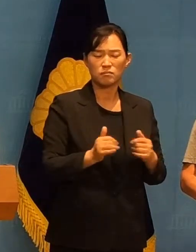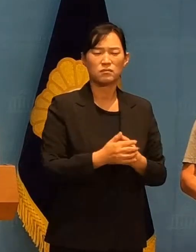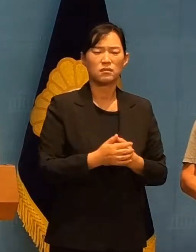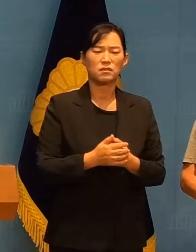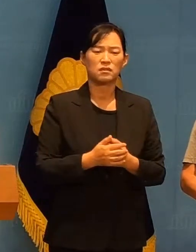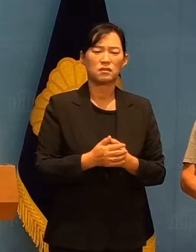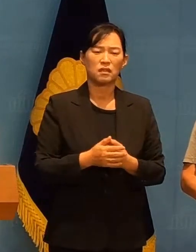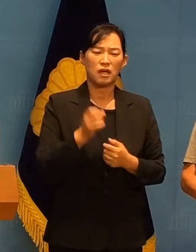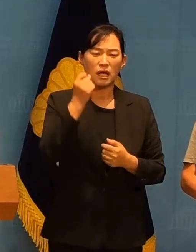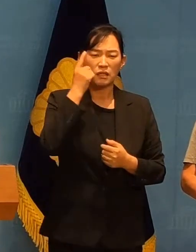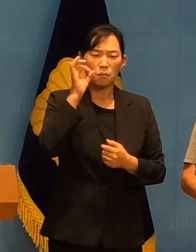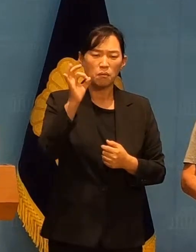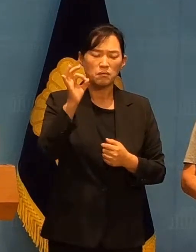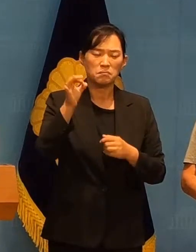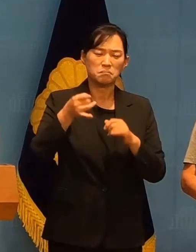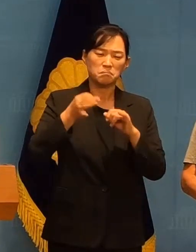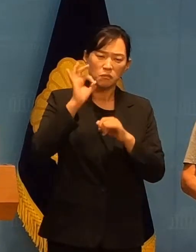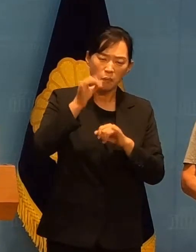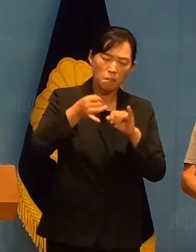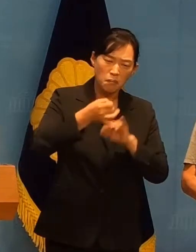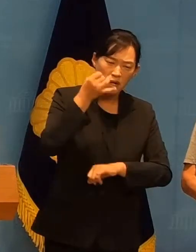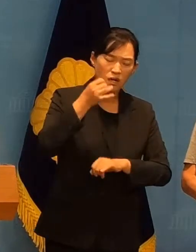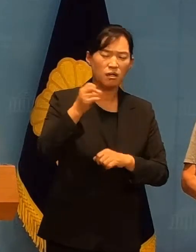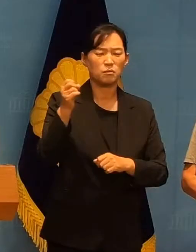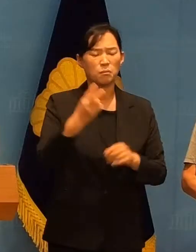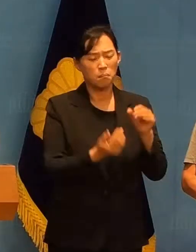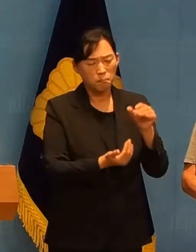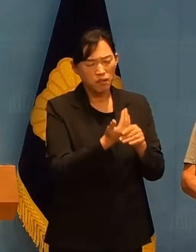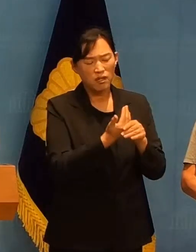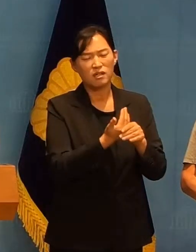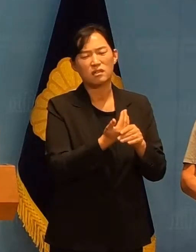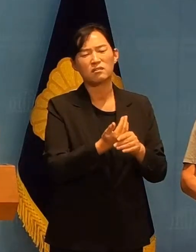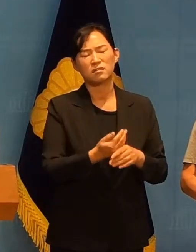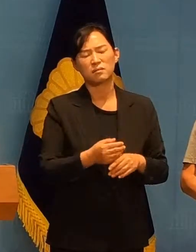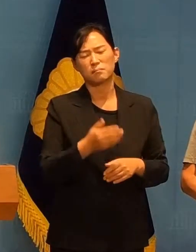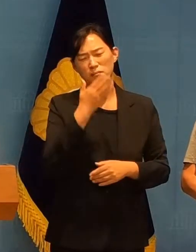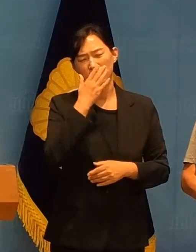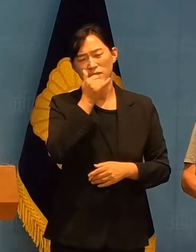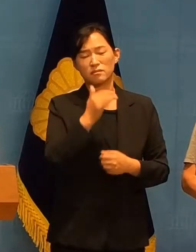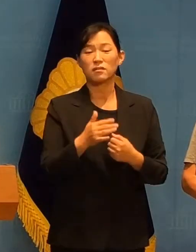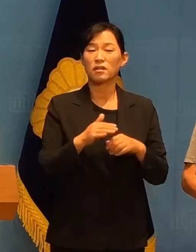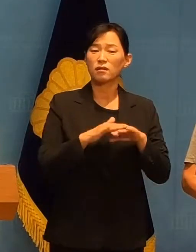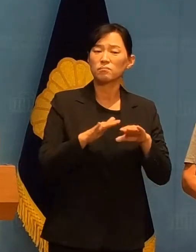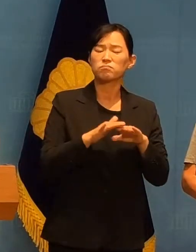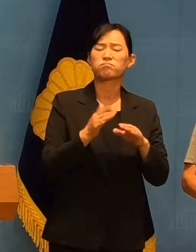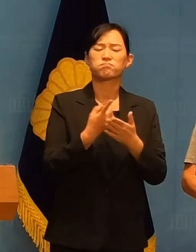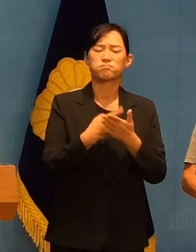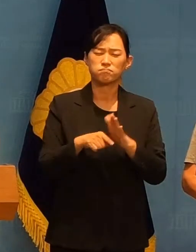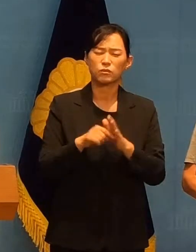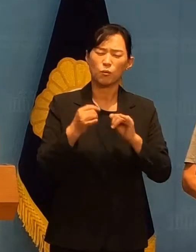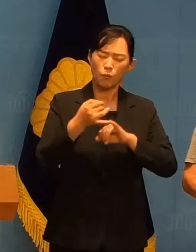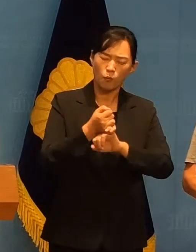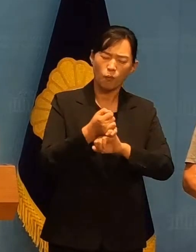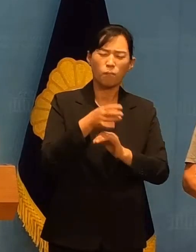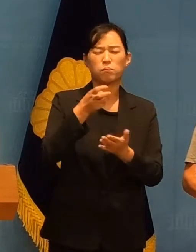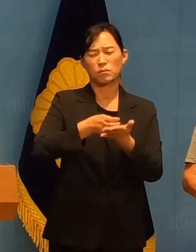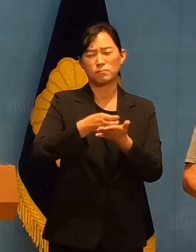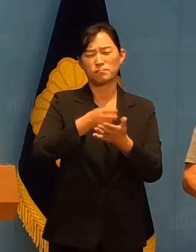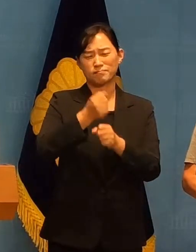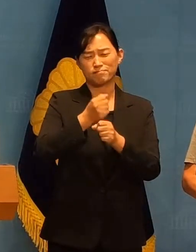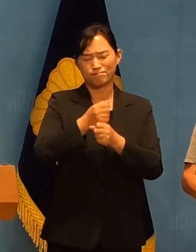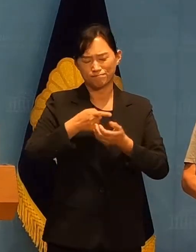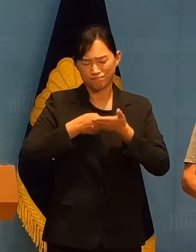언제든지 체불이 될 수 있고 언제든지 사고가 날 수 있습니다. 이걸 해결하기 위해서 꼭 입법이 추진되어야 된다고